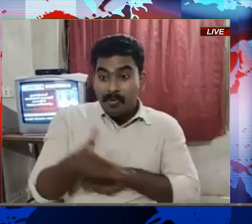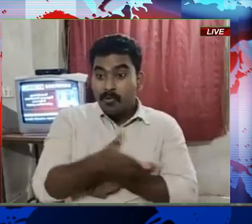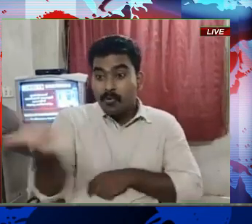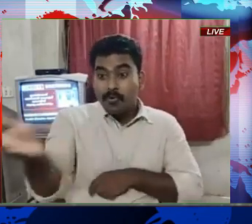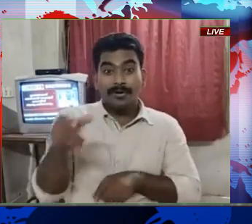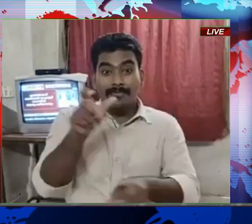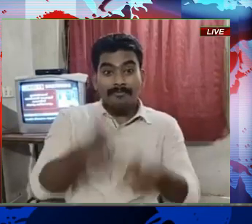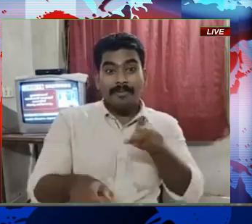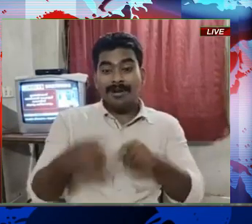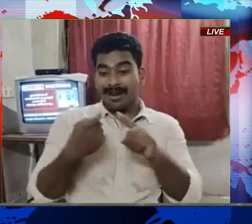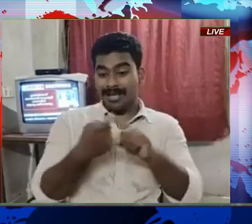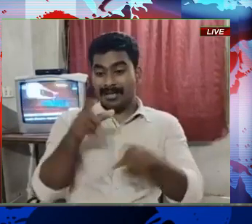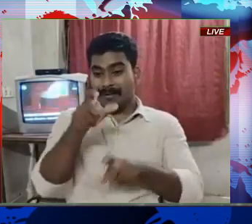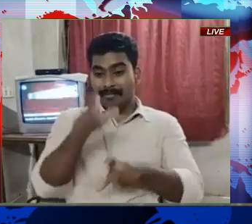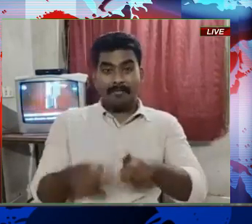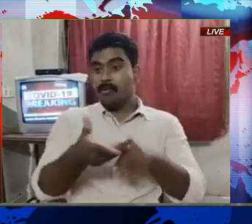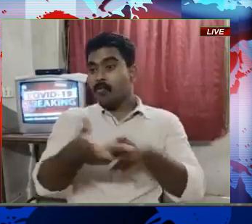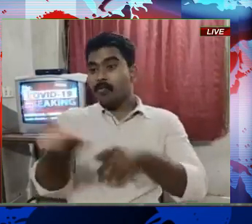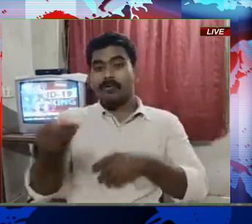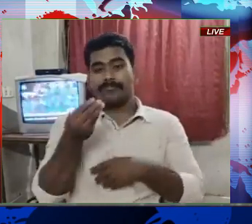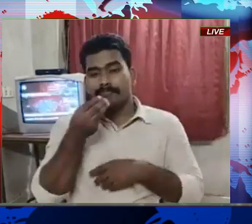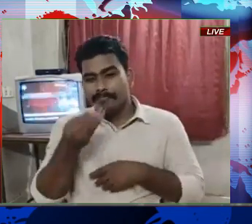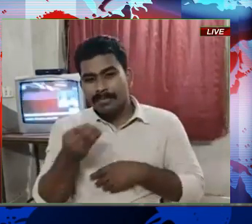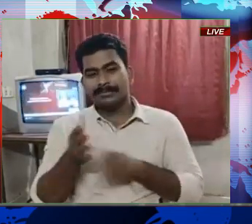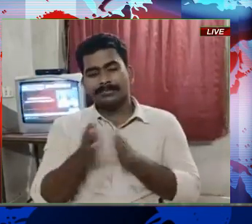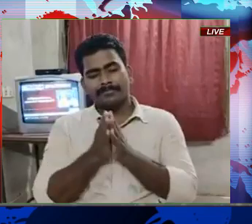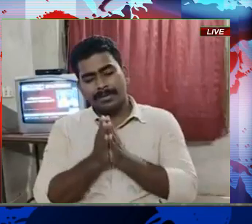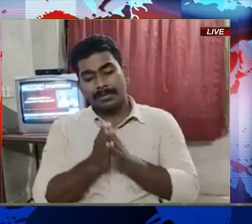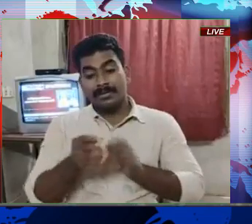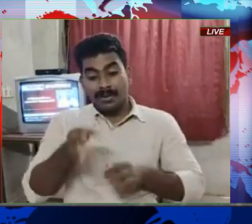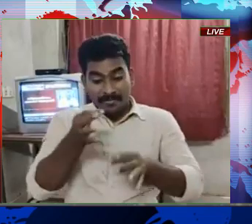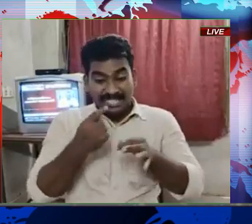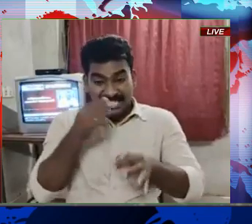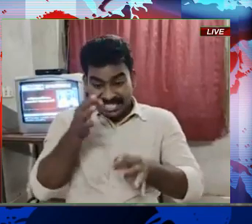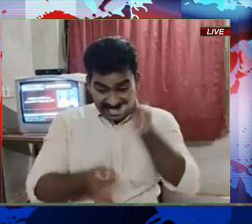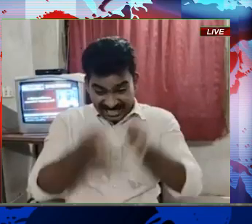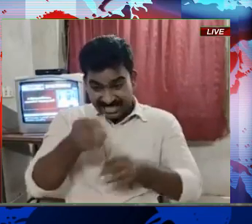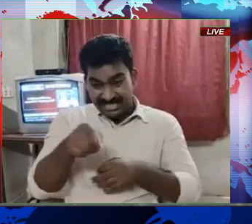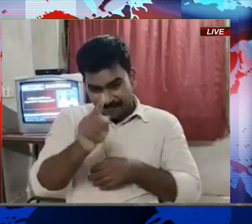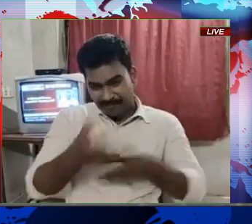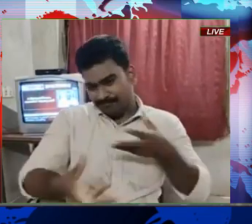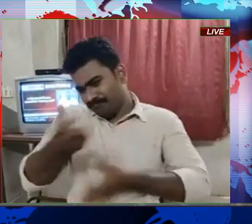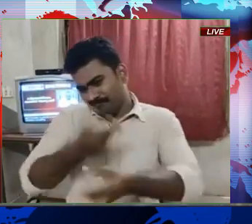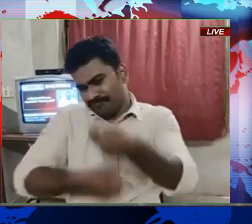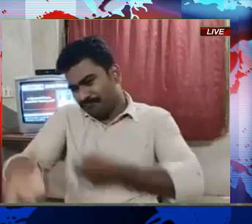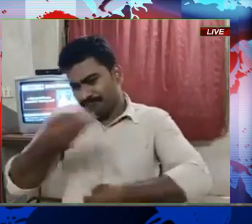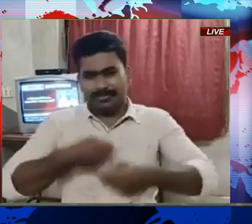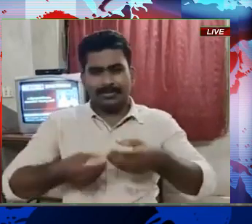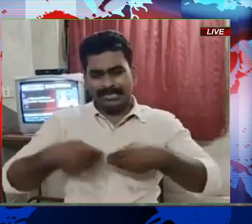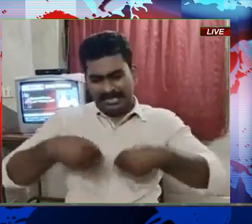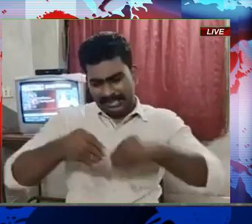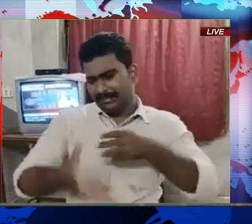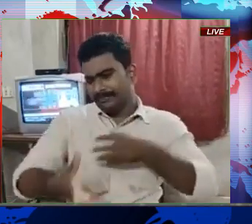സ്വീകരിക്കാമെന്ന് തമിഴ്നാട് ക്ഷീര ഫെഡറേഷൻ ആവിൻ അറിയിച്ചിട്ടുണ്ട്.